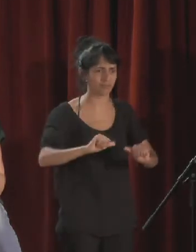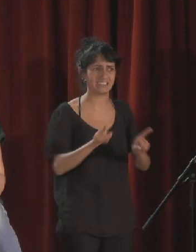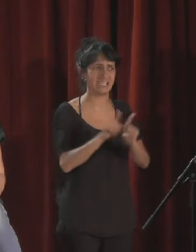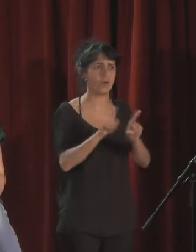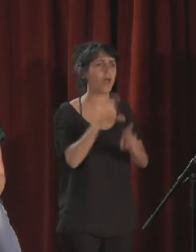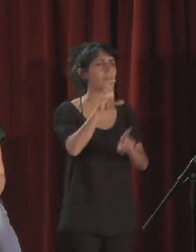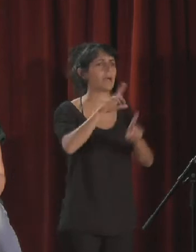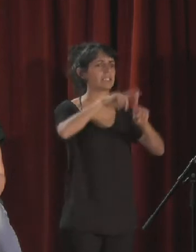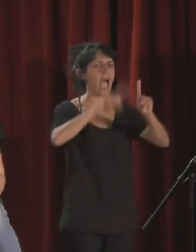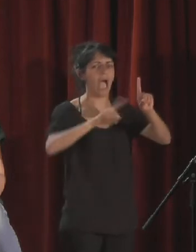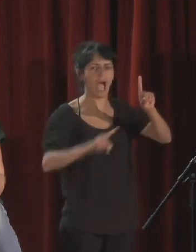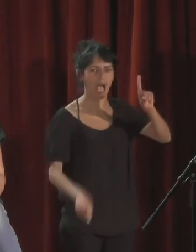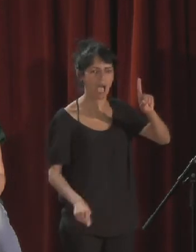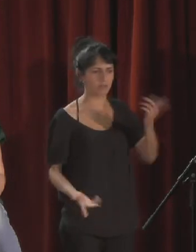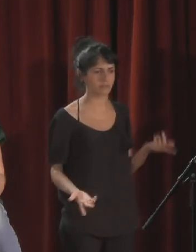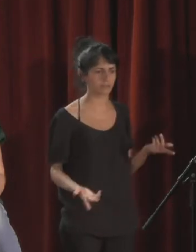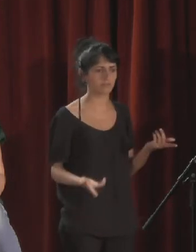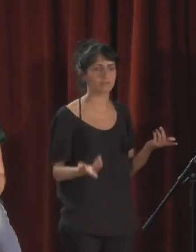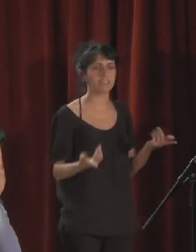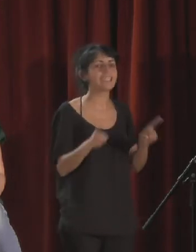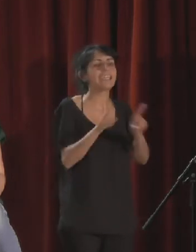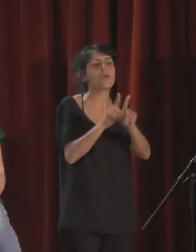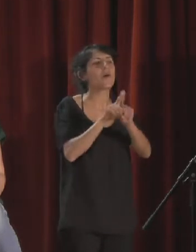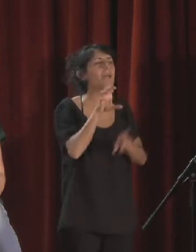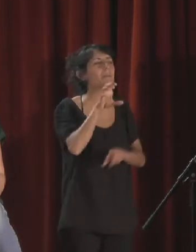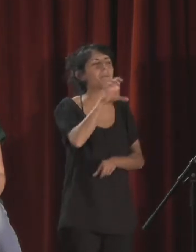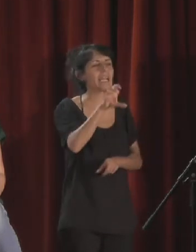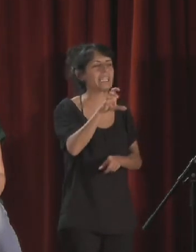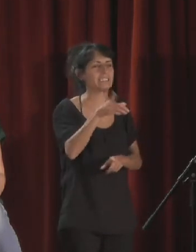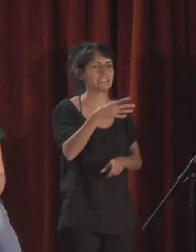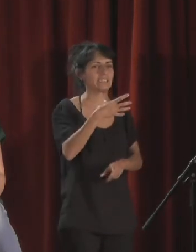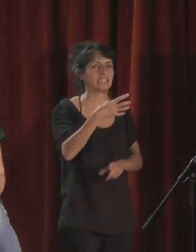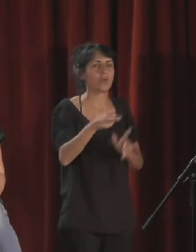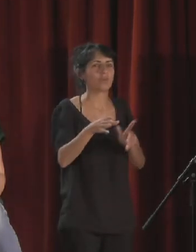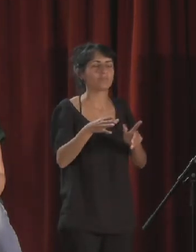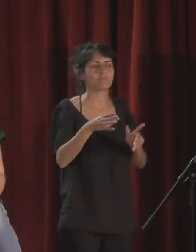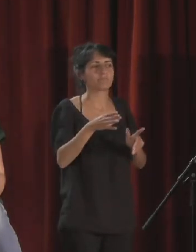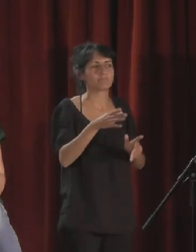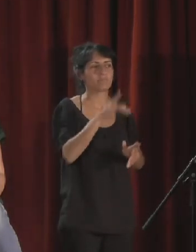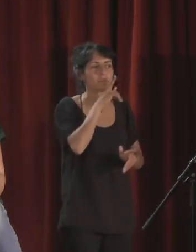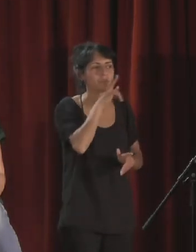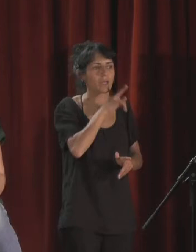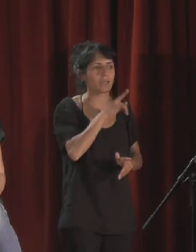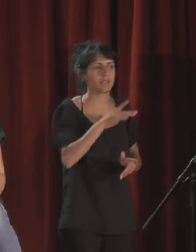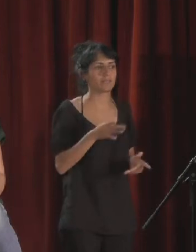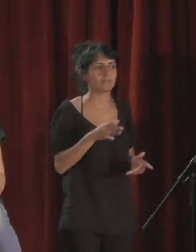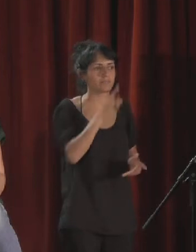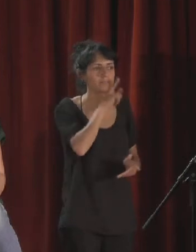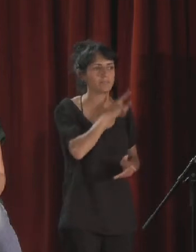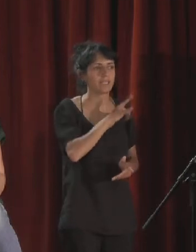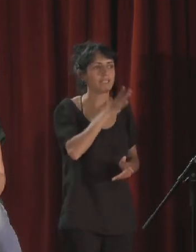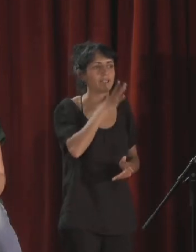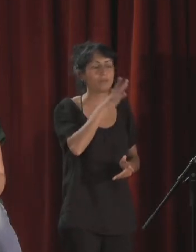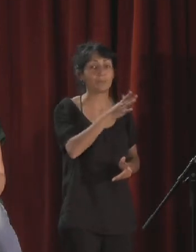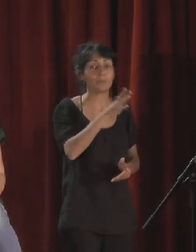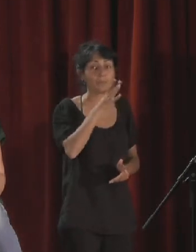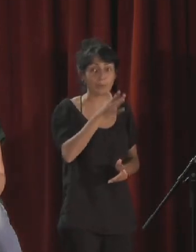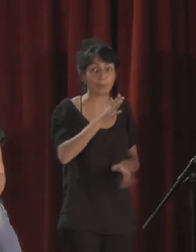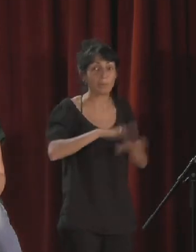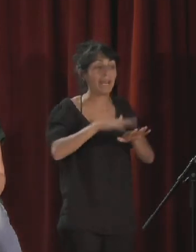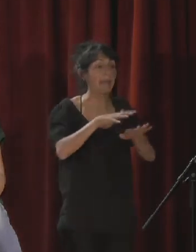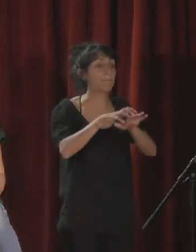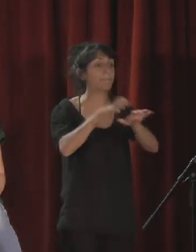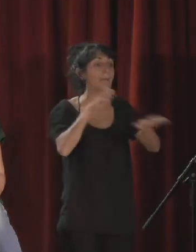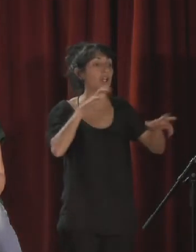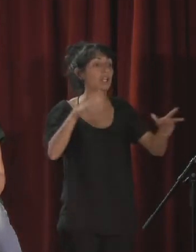quebra, un país na absoluta ruína, no que as maiorías sociais, para as maiorías sociais deste